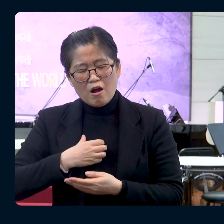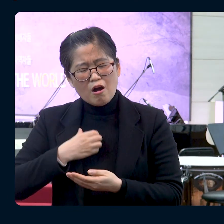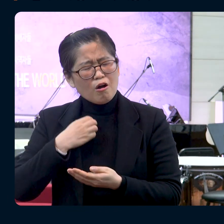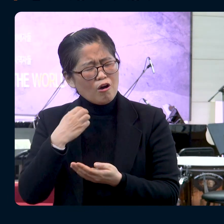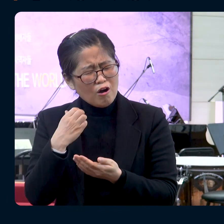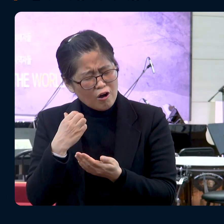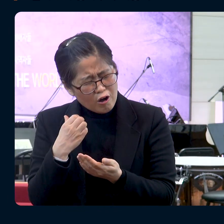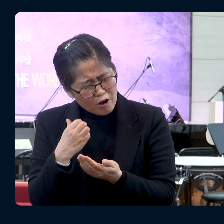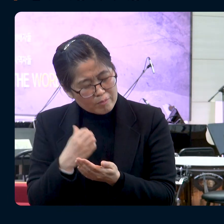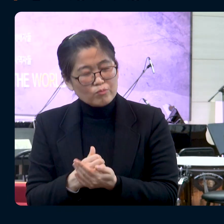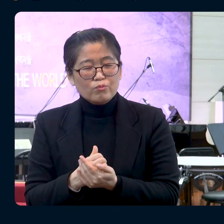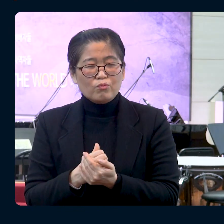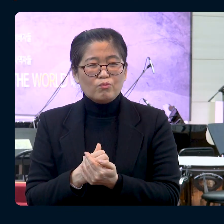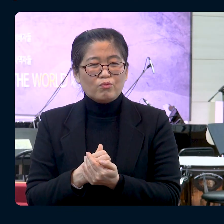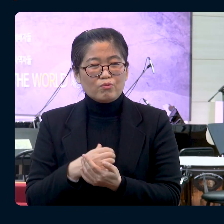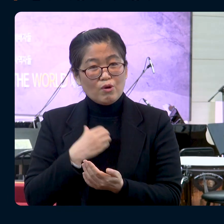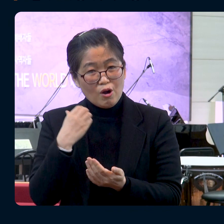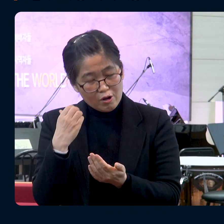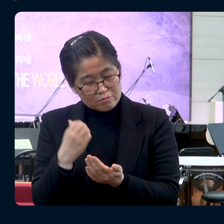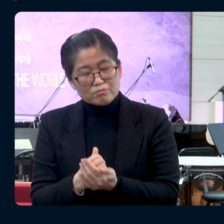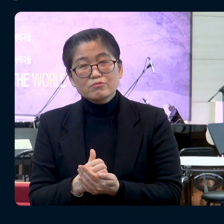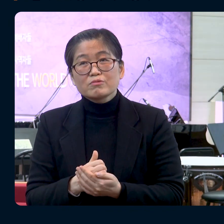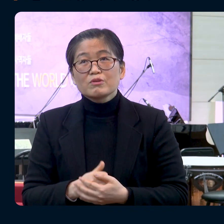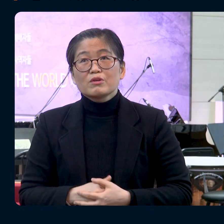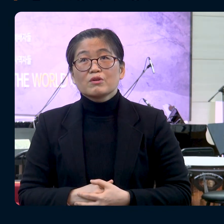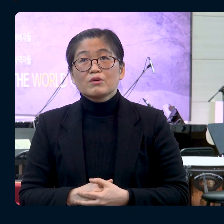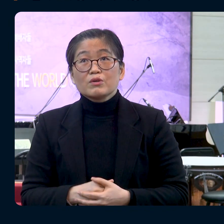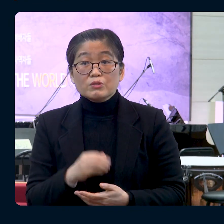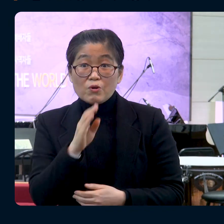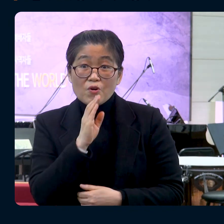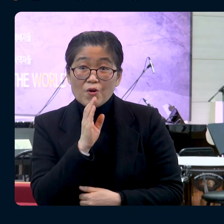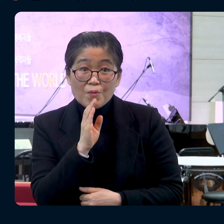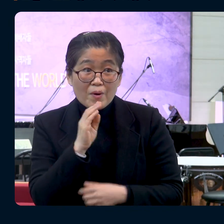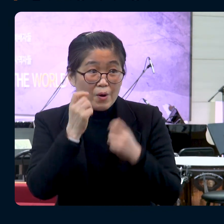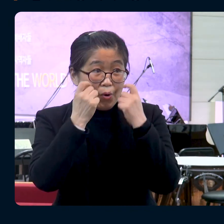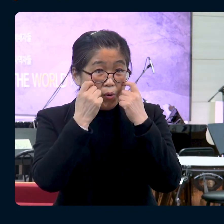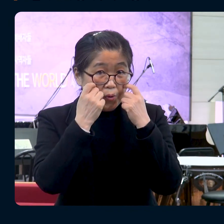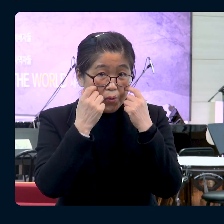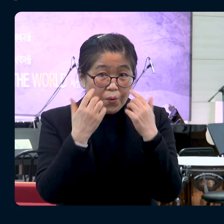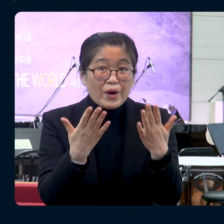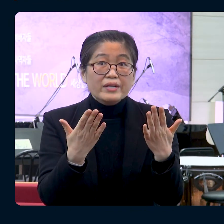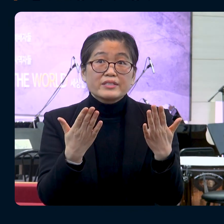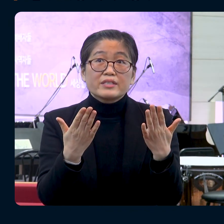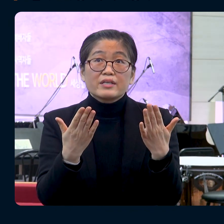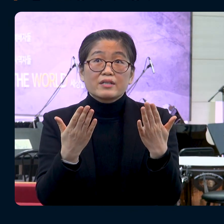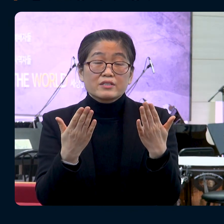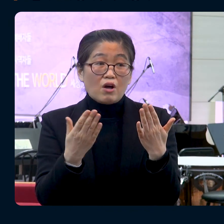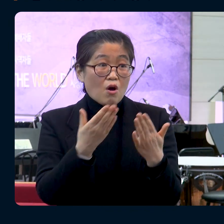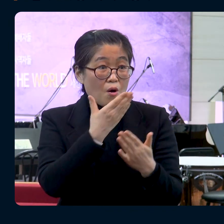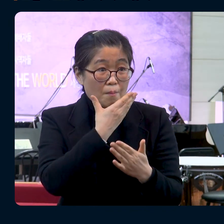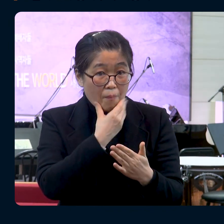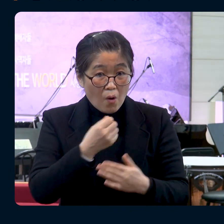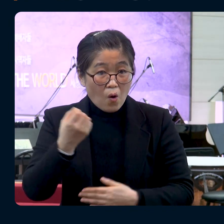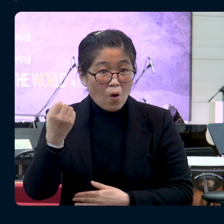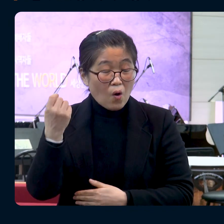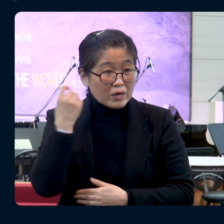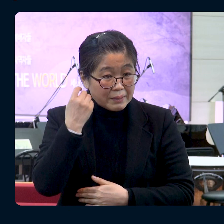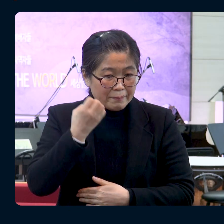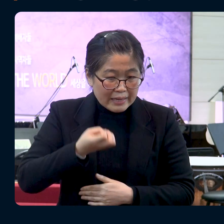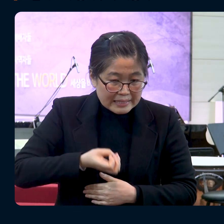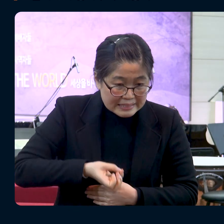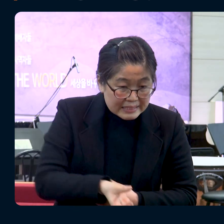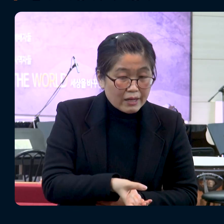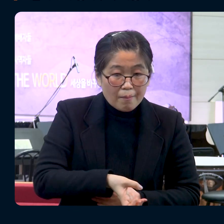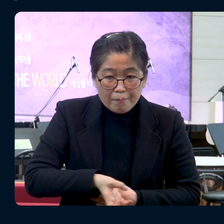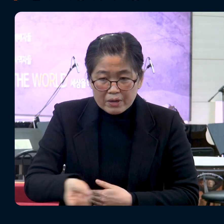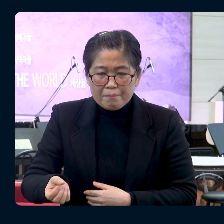저는요 그날의 감격을 정말 잊을 수가 없습니다. 그럼 정말 분명히 확신하게 됐습니다.